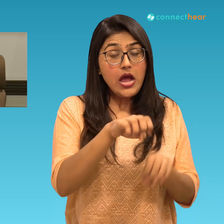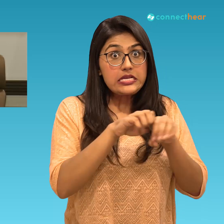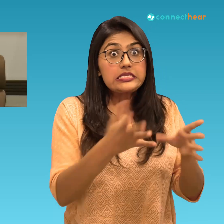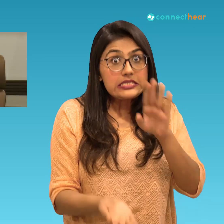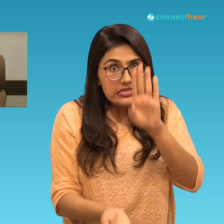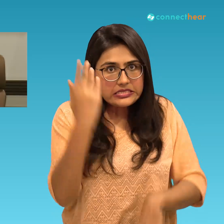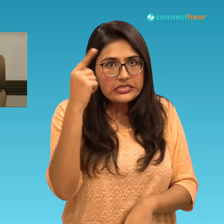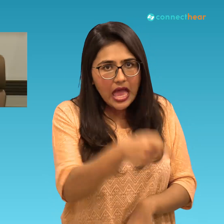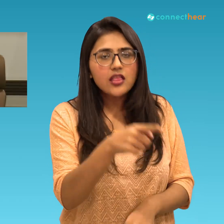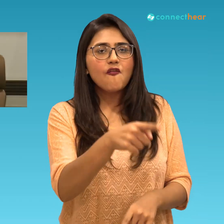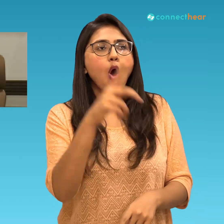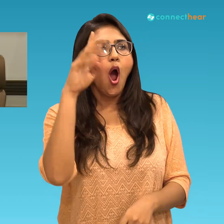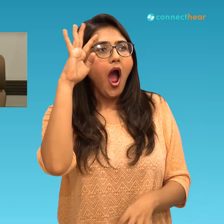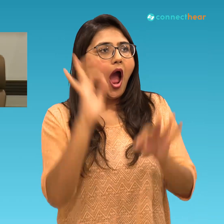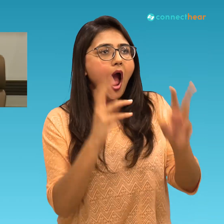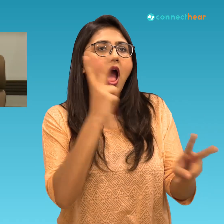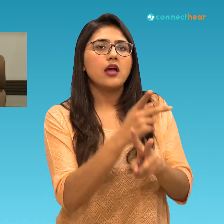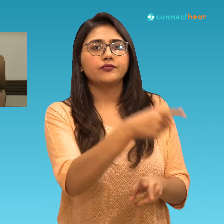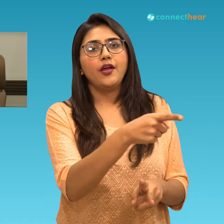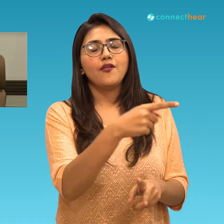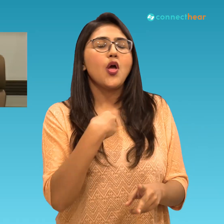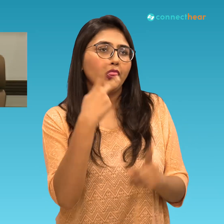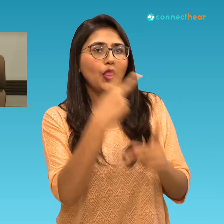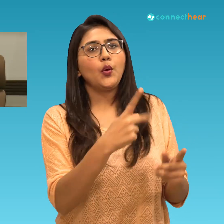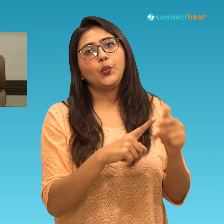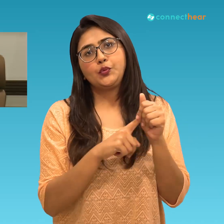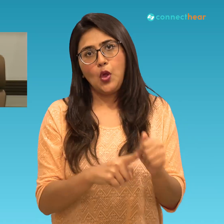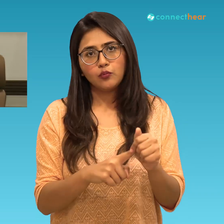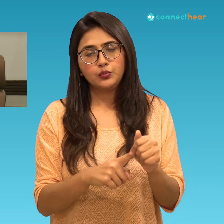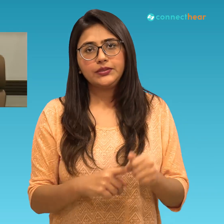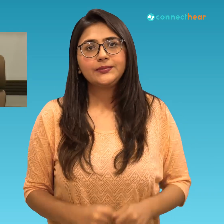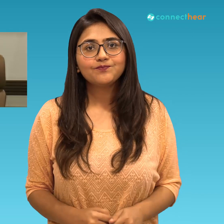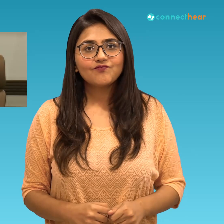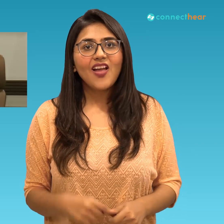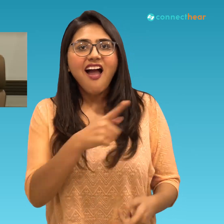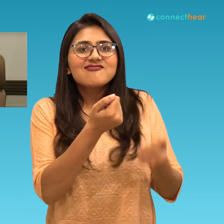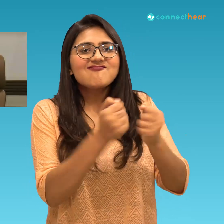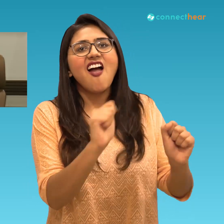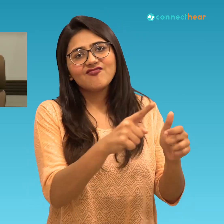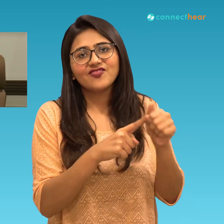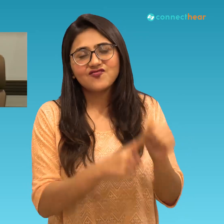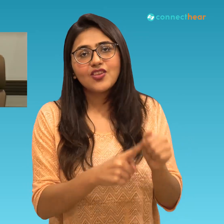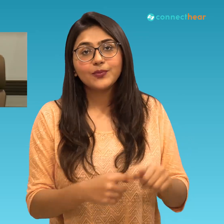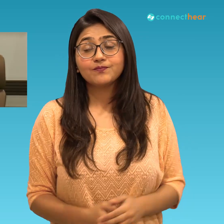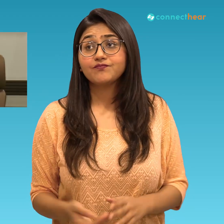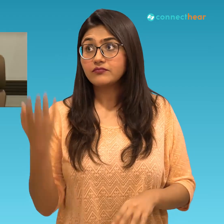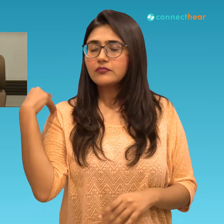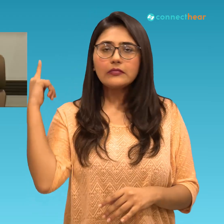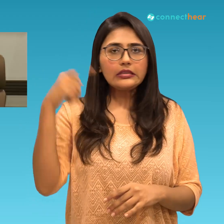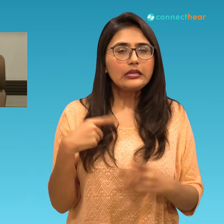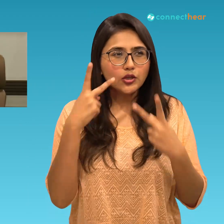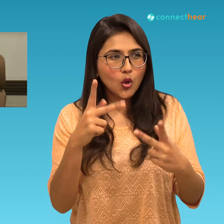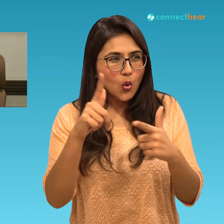اٹھائیں۔ ایک بہت بڑی ایکسرسائز کی گئی ہے پچھلے 2 دن کے اندر، جس میں ہم نے انسیڈنس